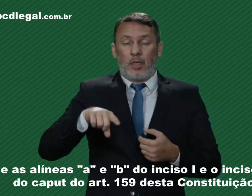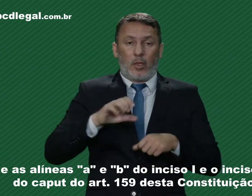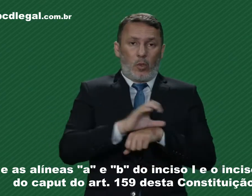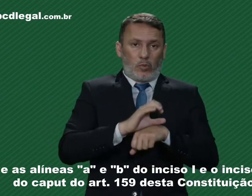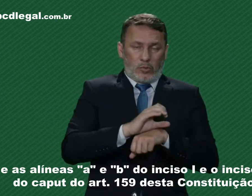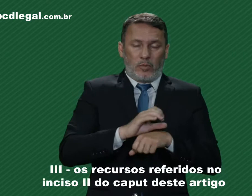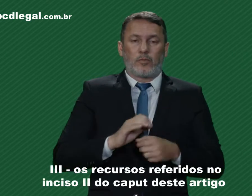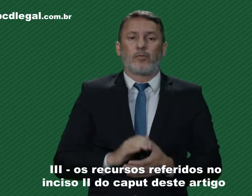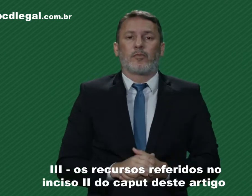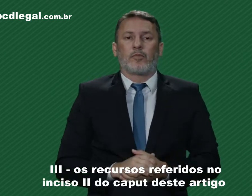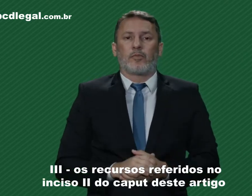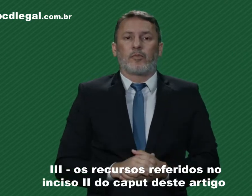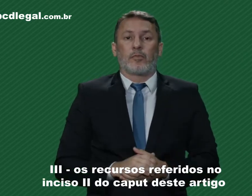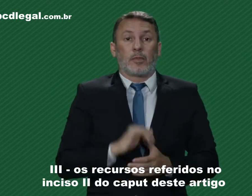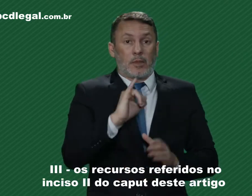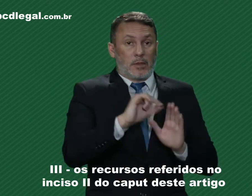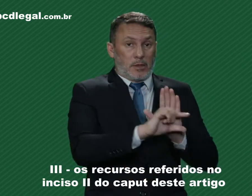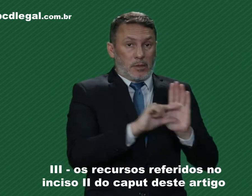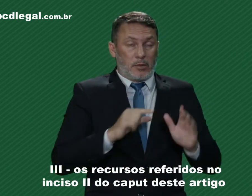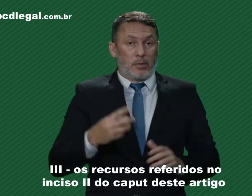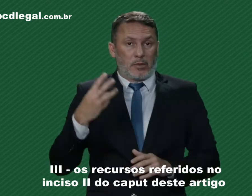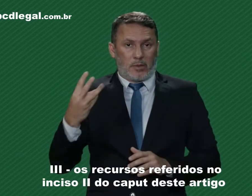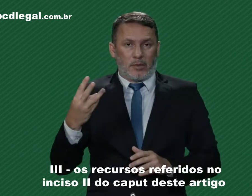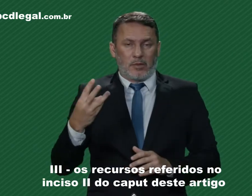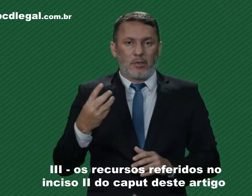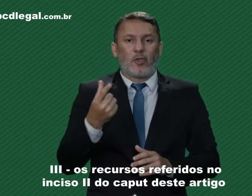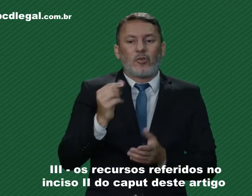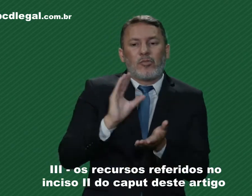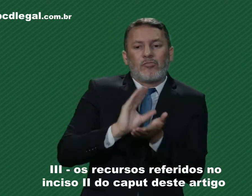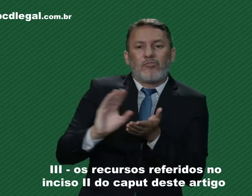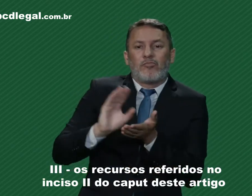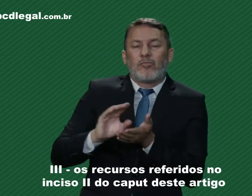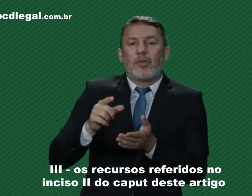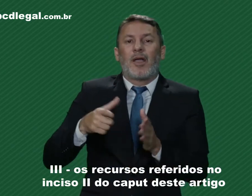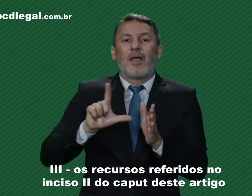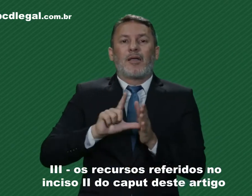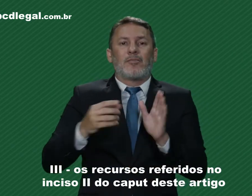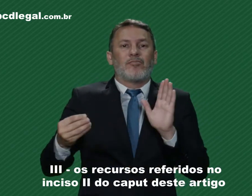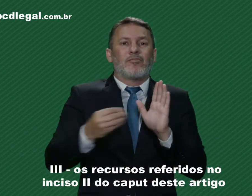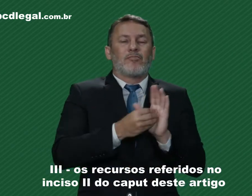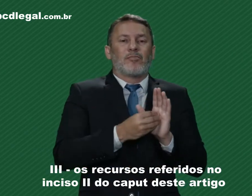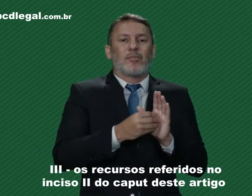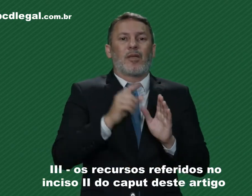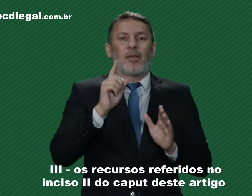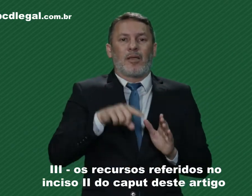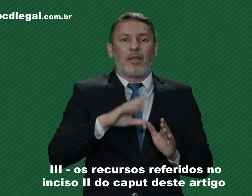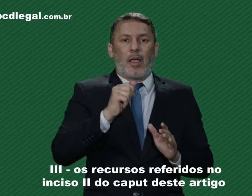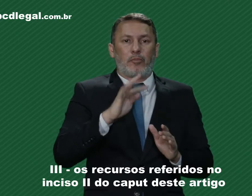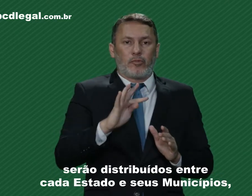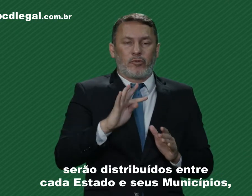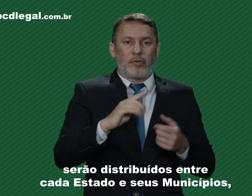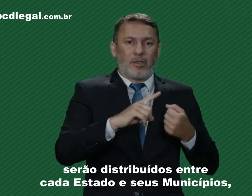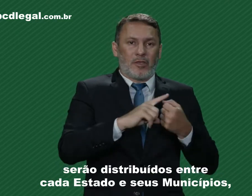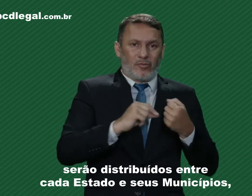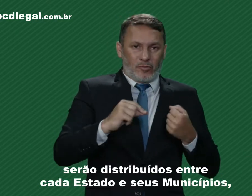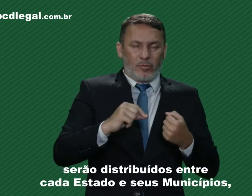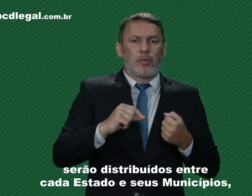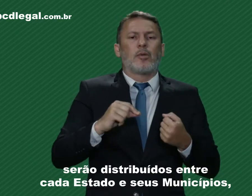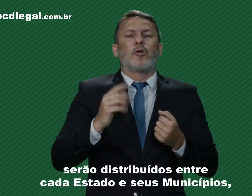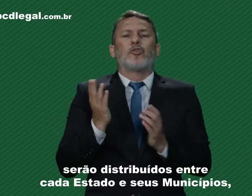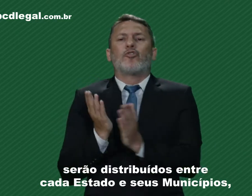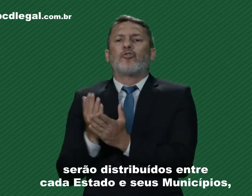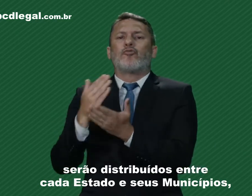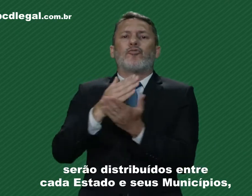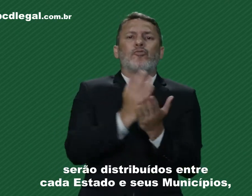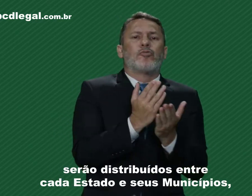desta Constituição. Inciso 3. Os recursos referidos no inciso 2 do caput deste artigo serão